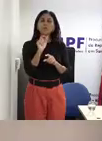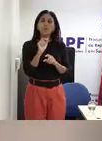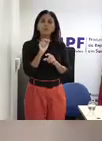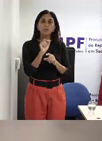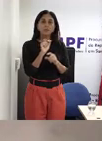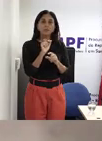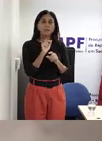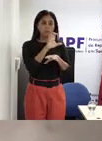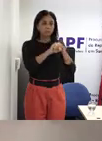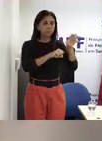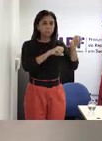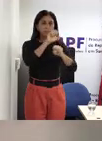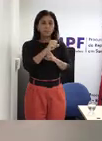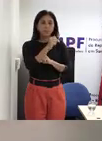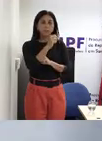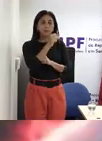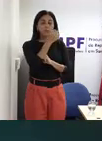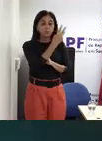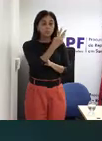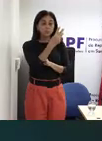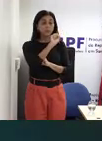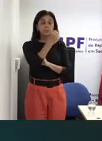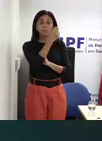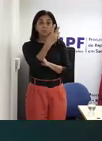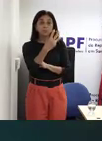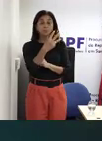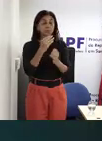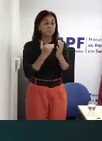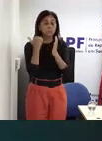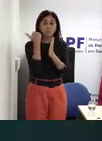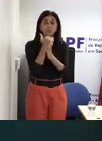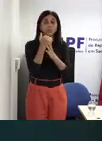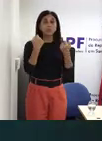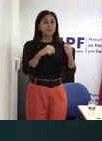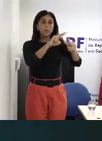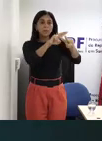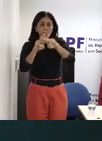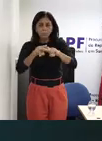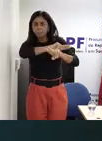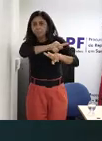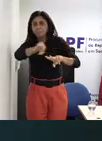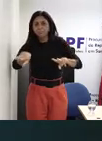mandatos três prisões que não tá aparecendo ali mas